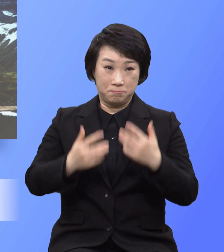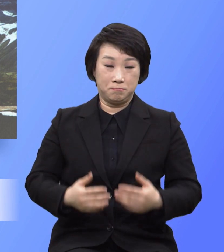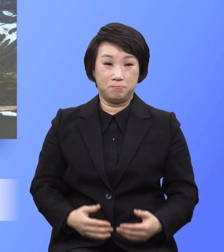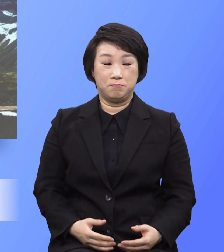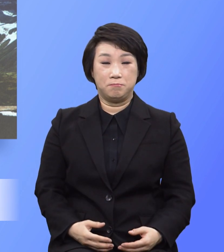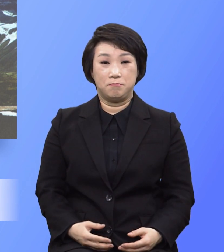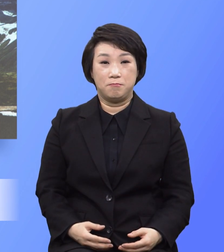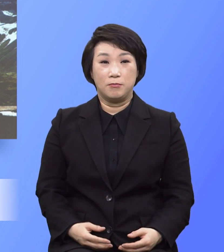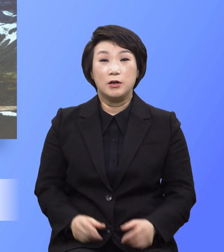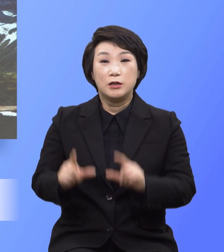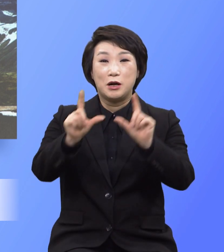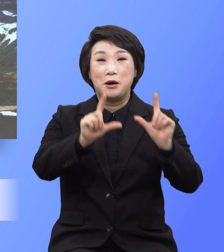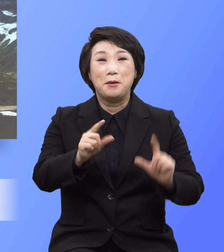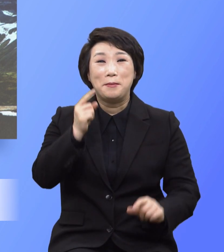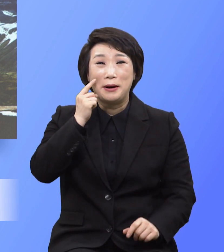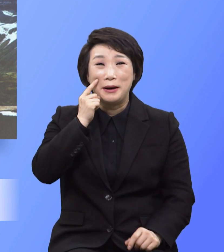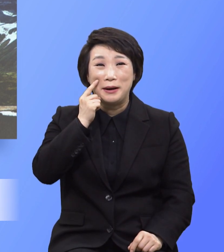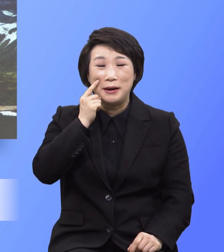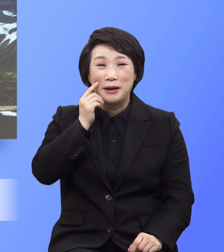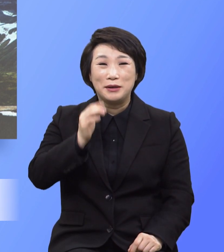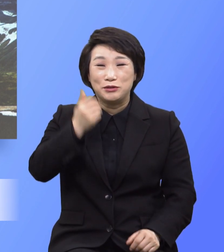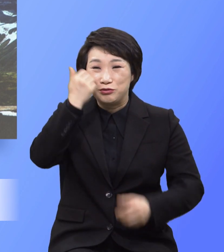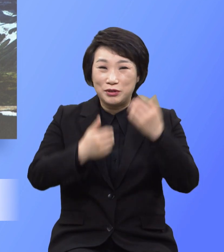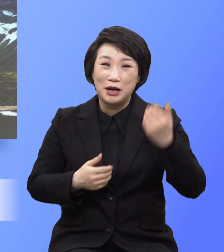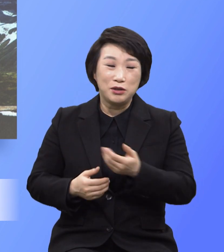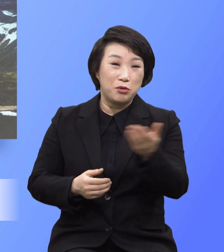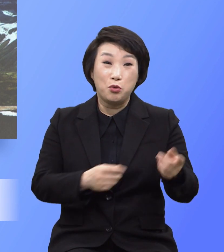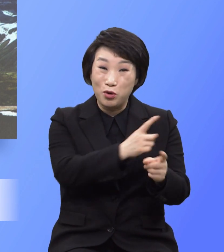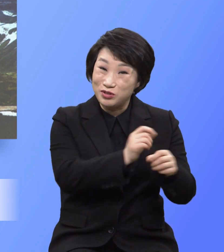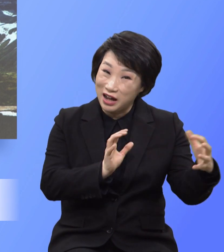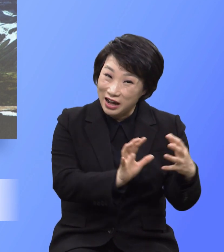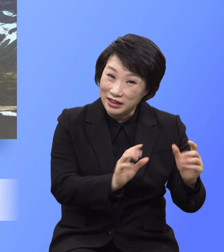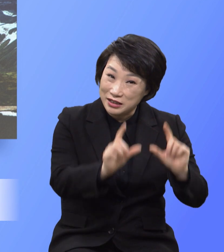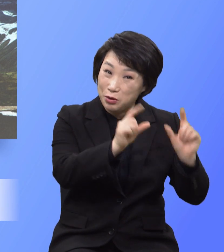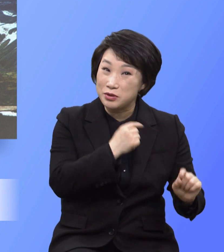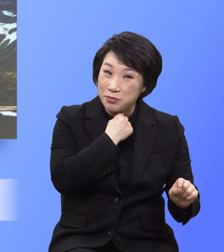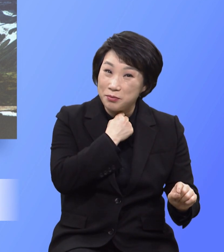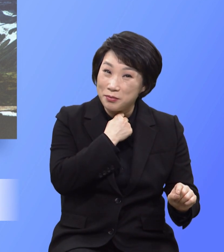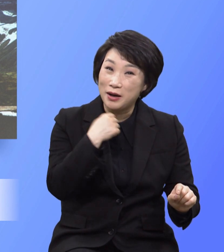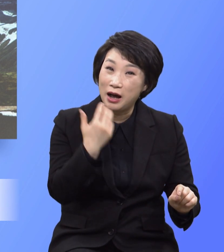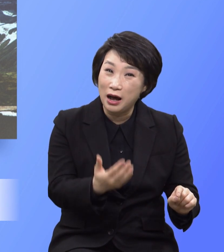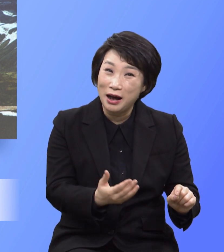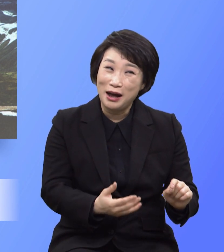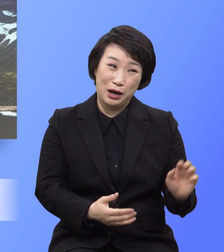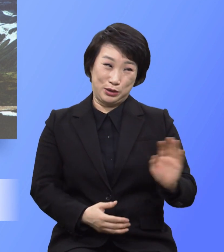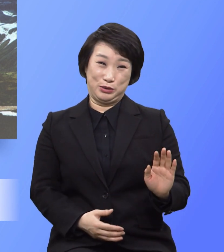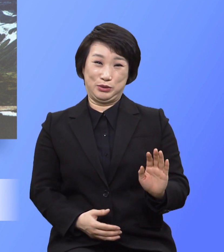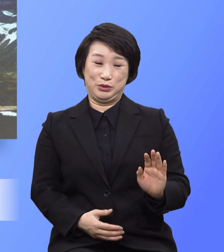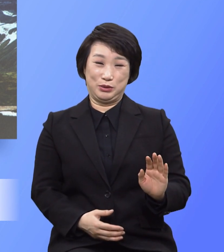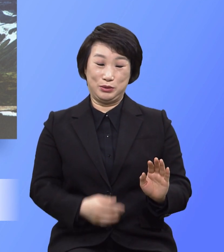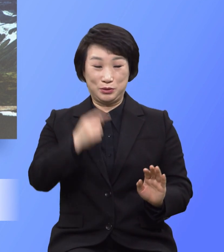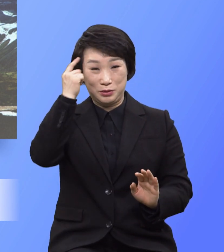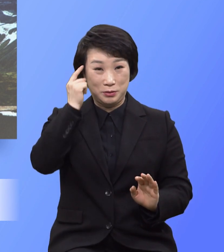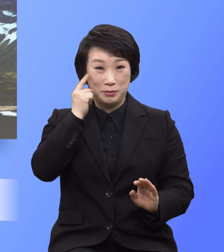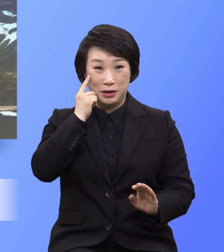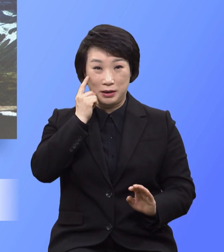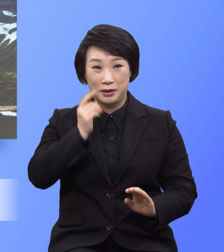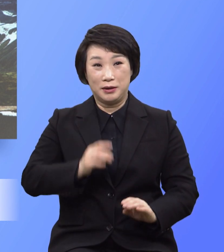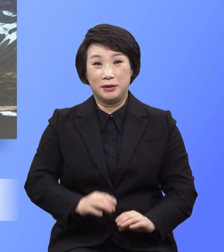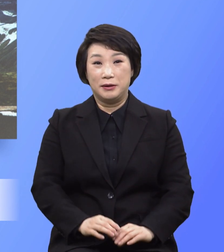이렇게 생각하고 살면 누가 원수와 함께 살고 싶은가 생각 한번 해보세요.